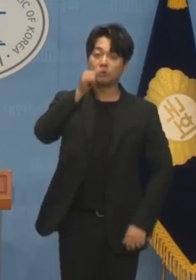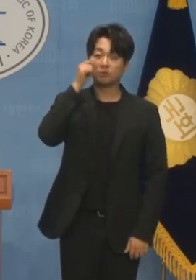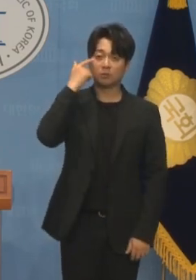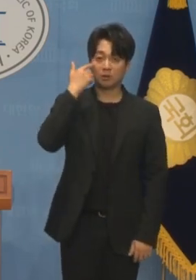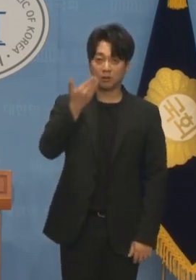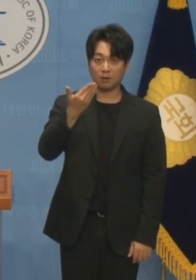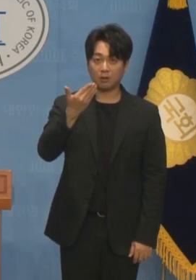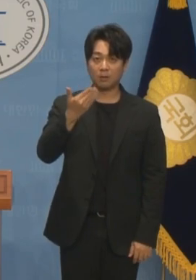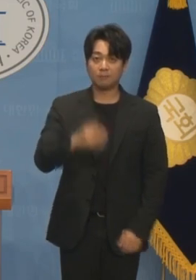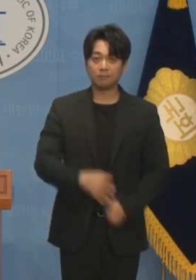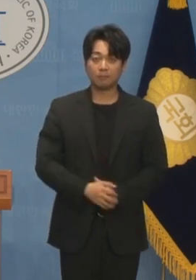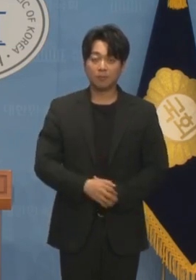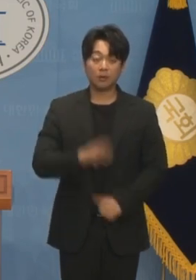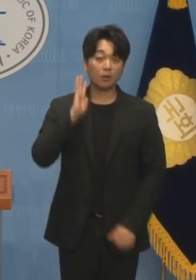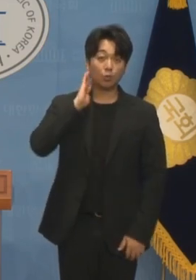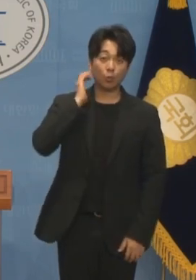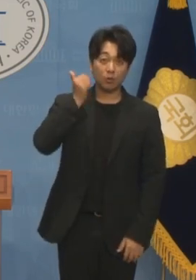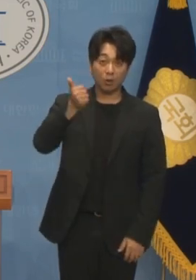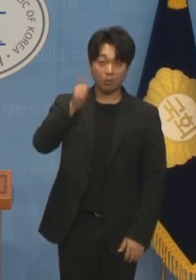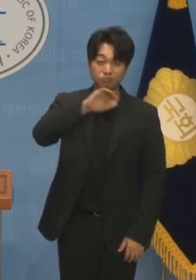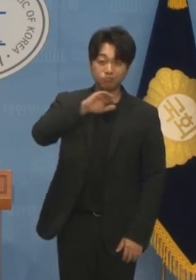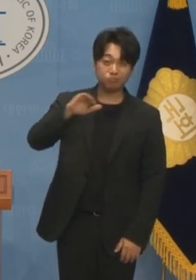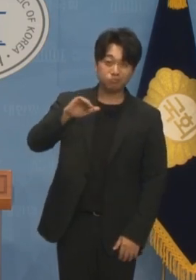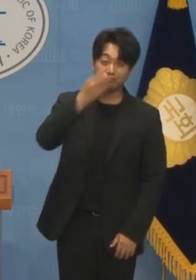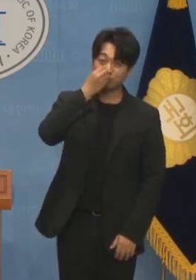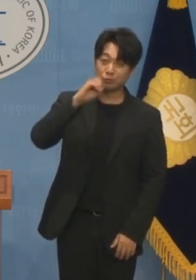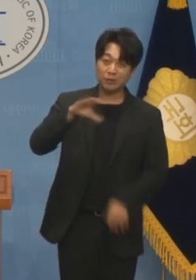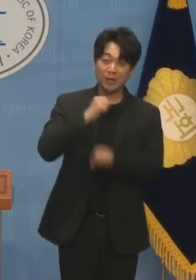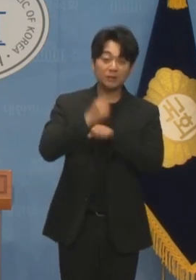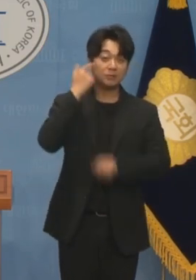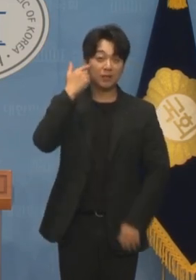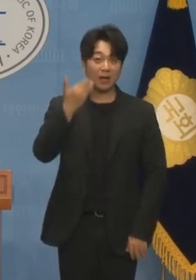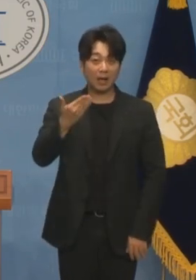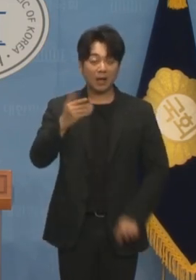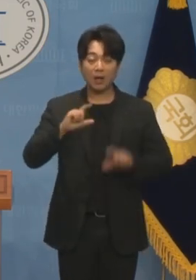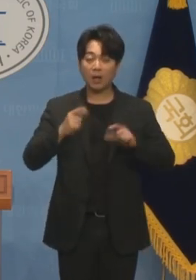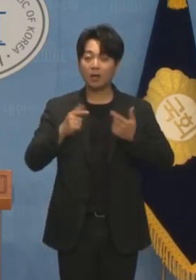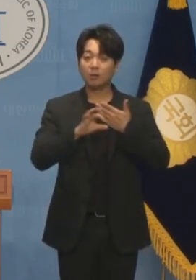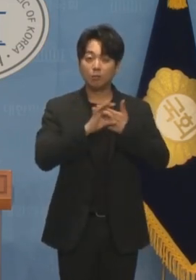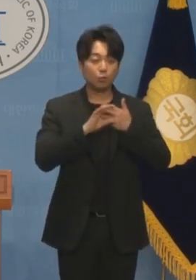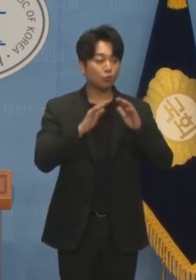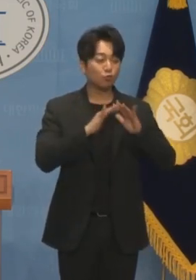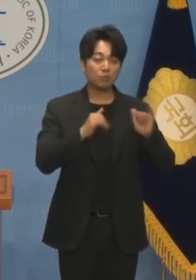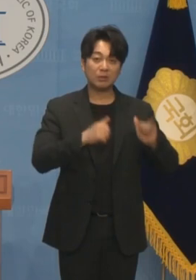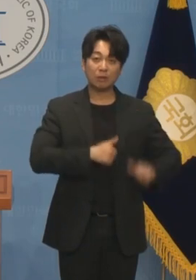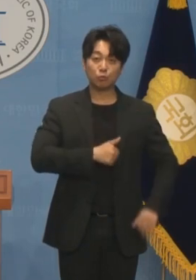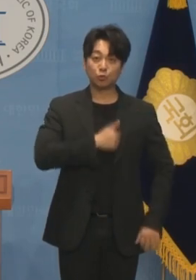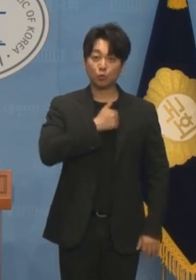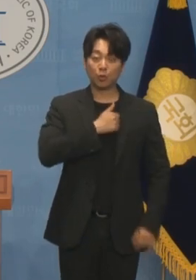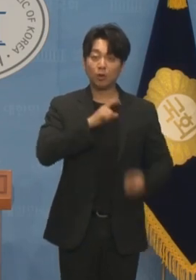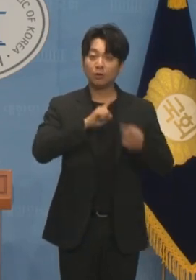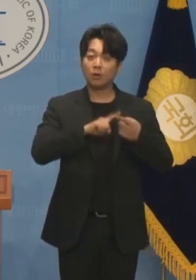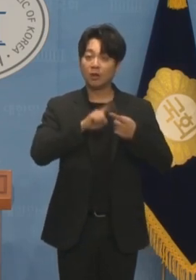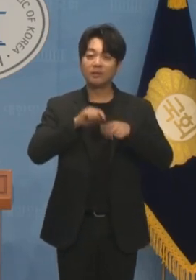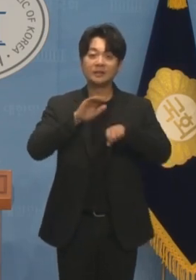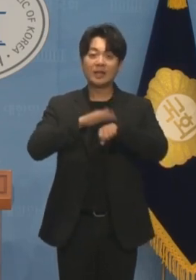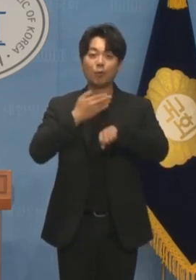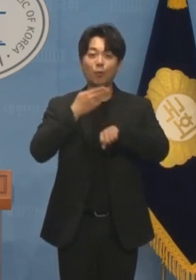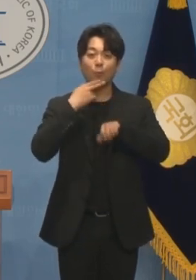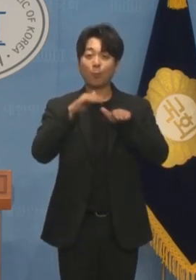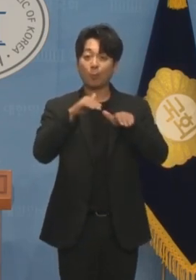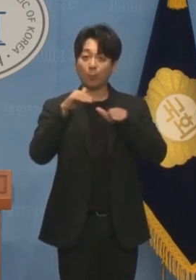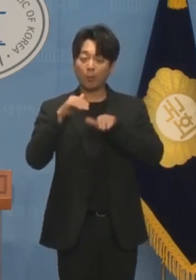대통령 패싱 있니까 아니면 여론이 무서워 꼬리자르기를 하는 겁니까 윤석열